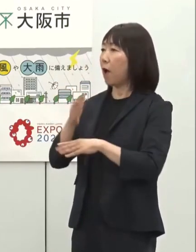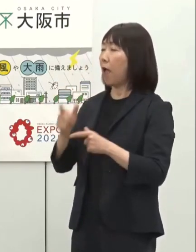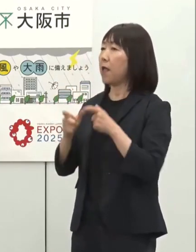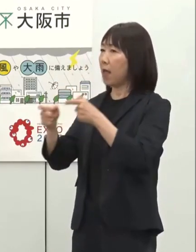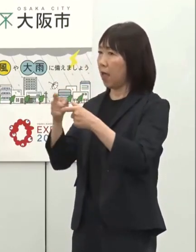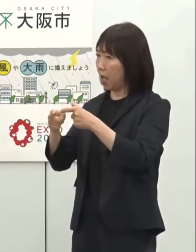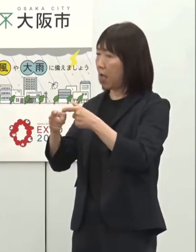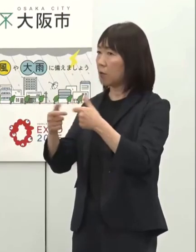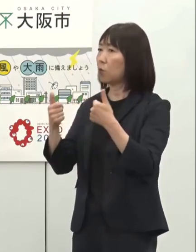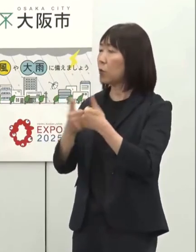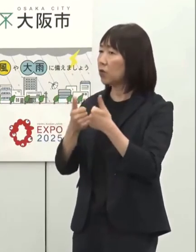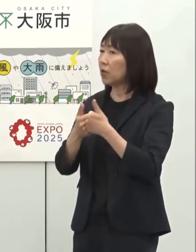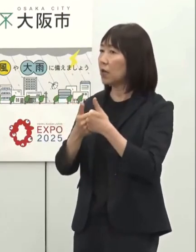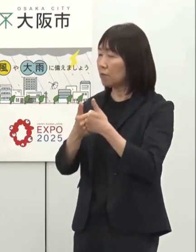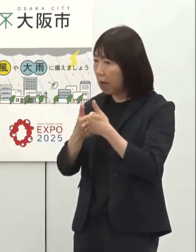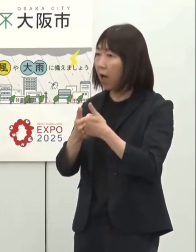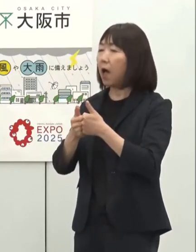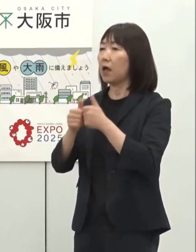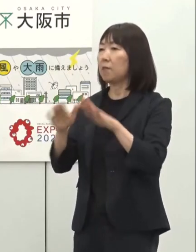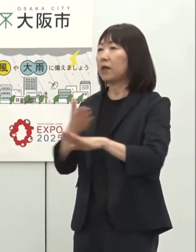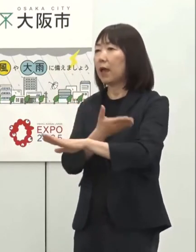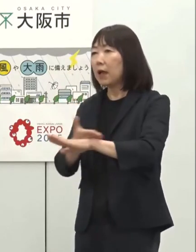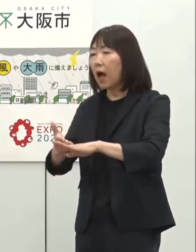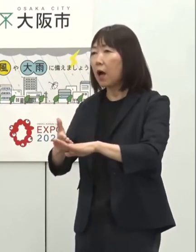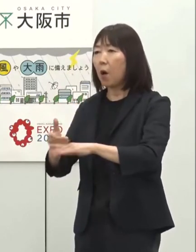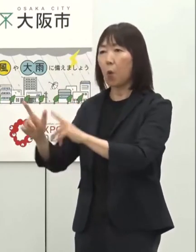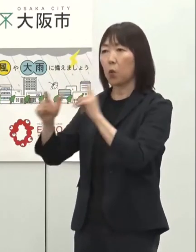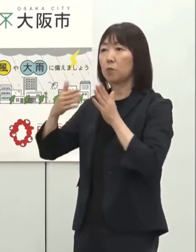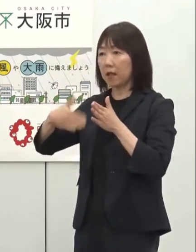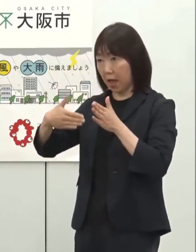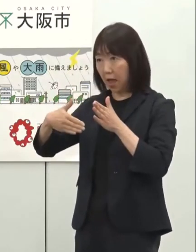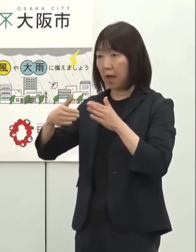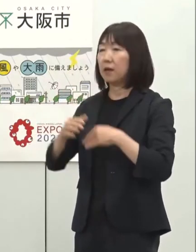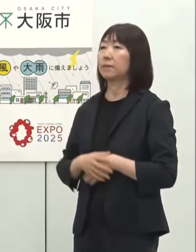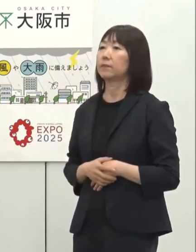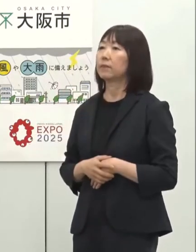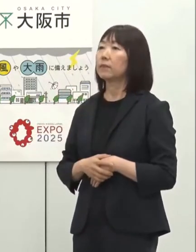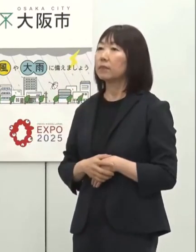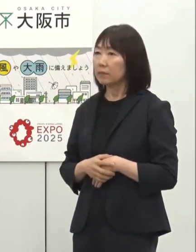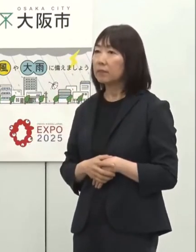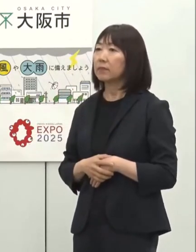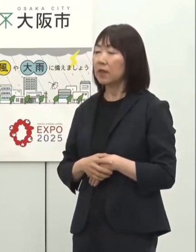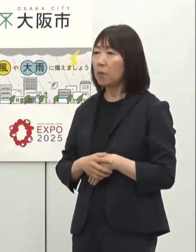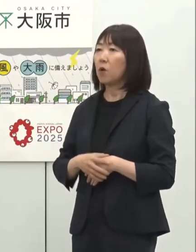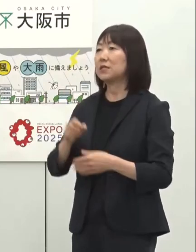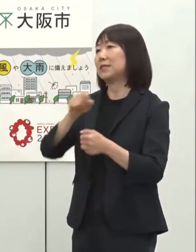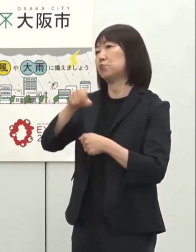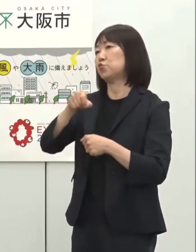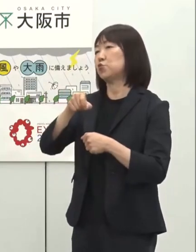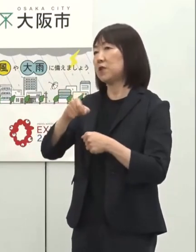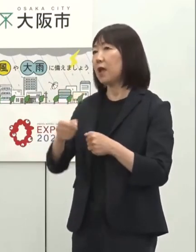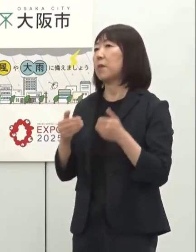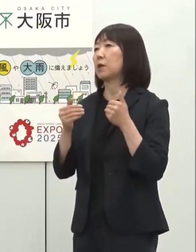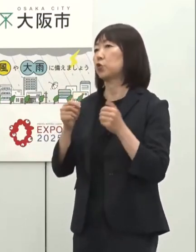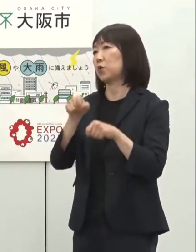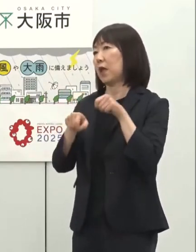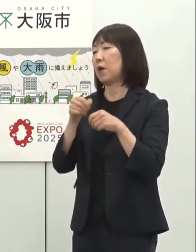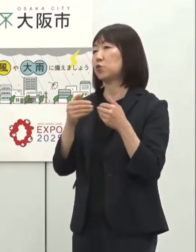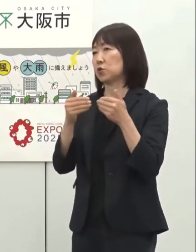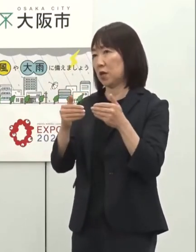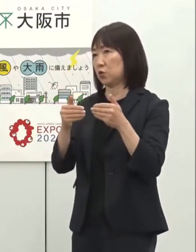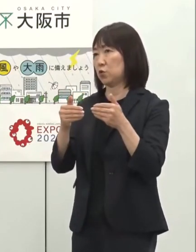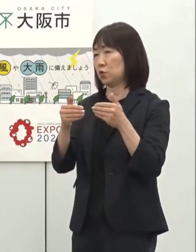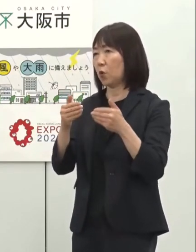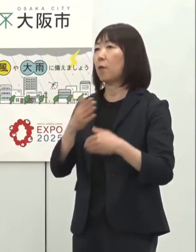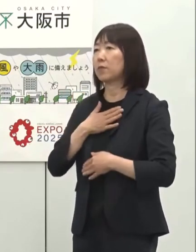について本日地点の協議経過はちょっと報告は受けておりませんがあのA事務型の方で調整が進んでいるという風に認識して